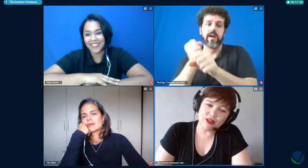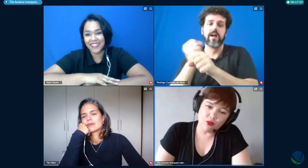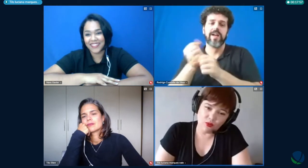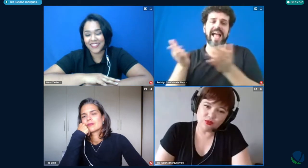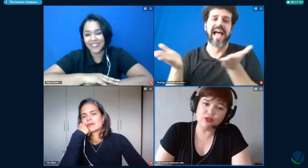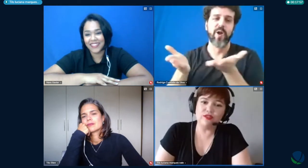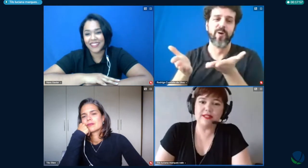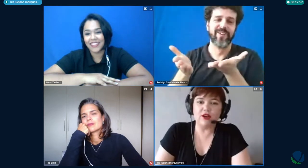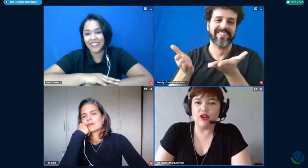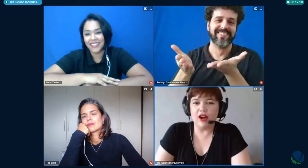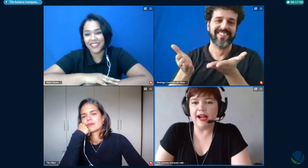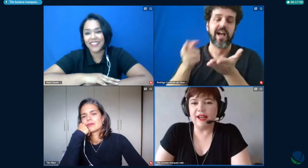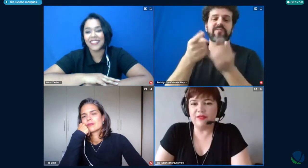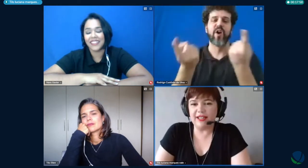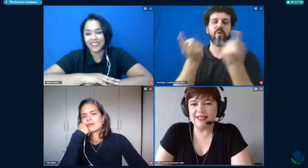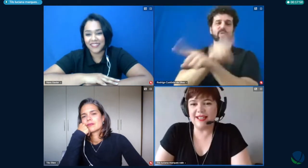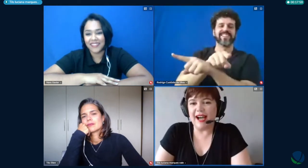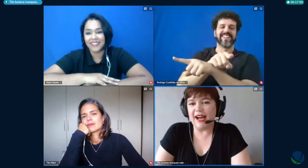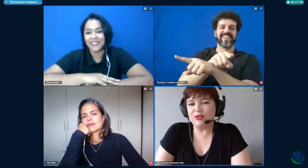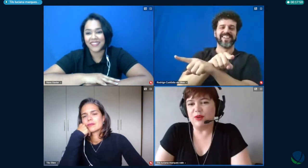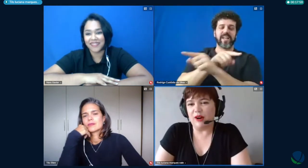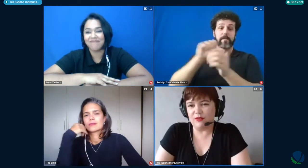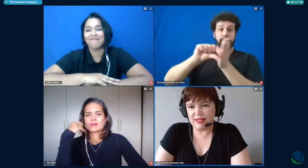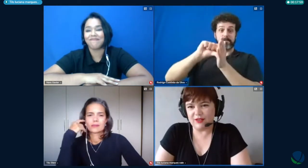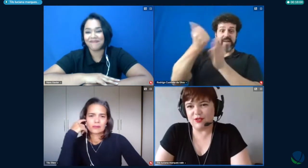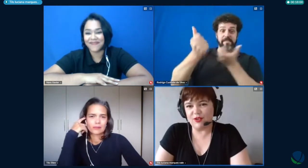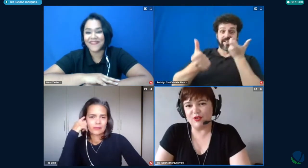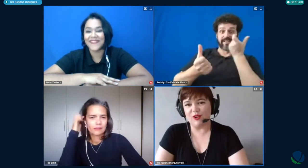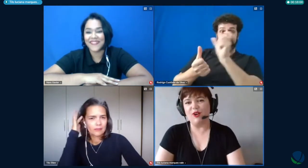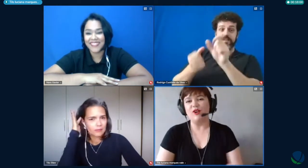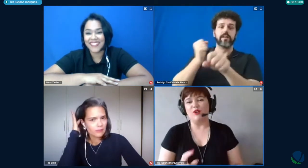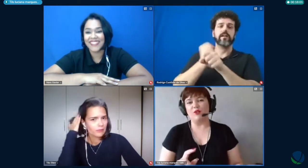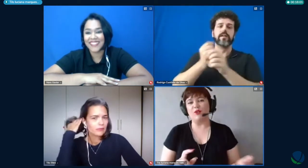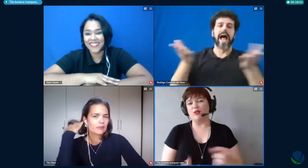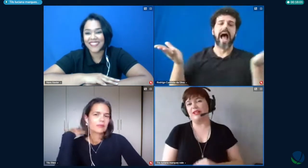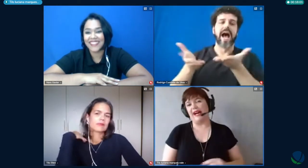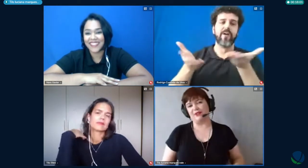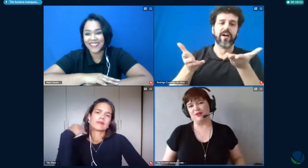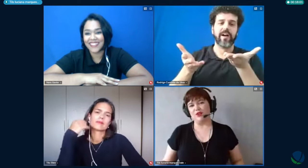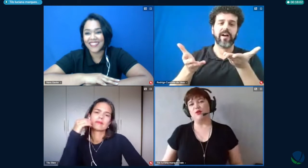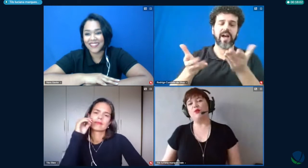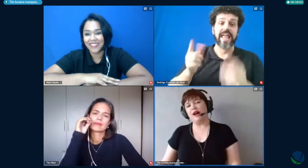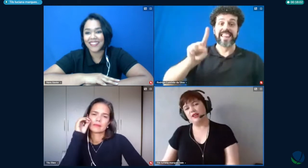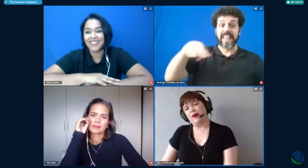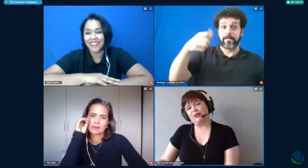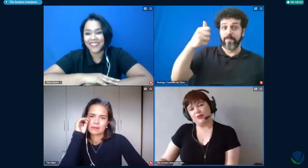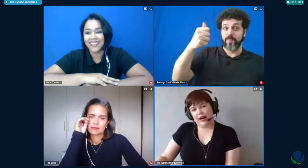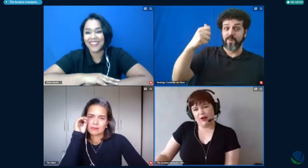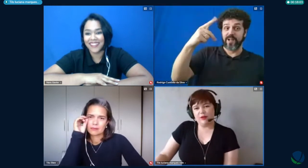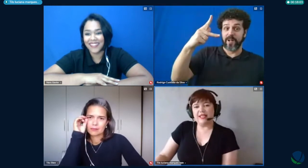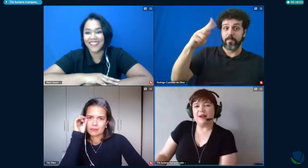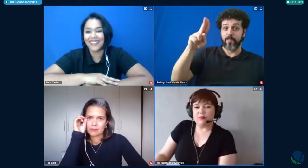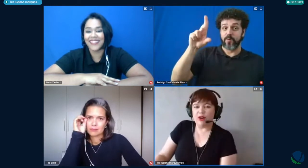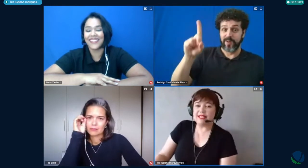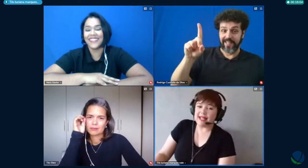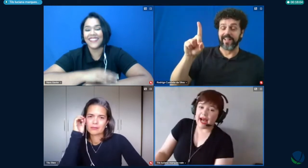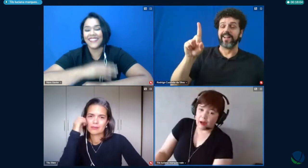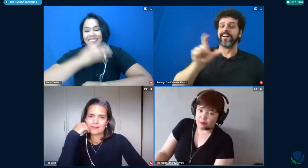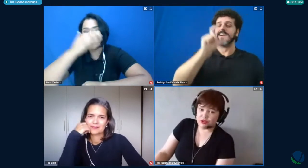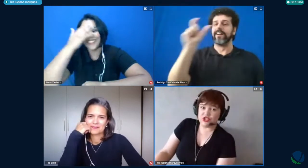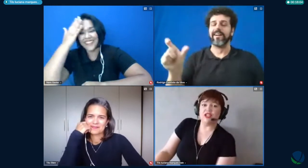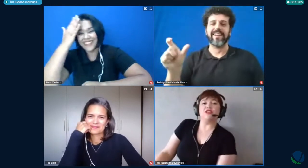em segundo, você coloca a referência atual. Você colocou o contrário, o ano atual e